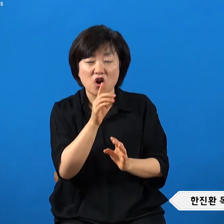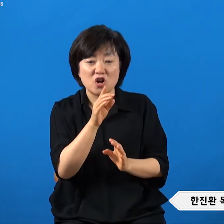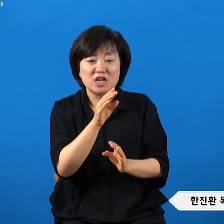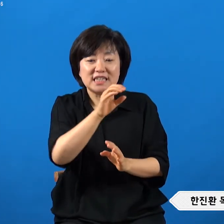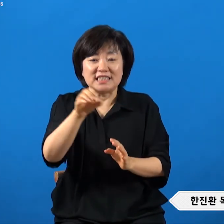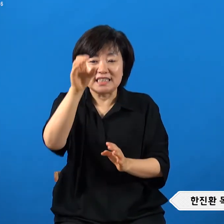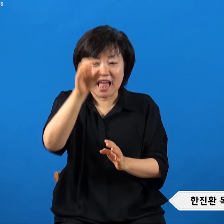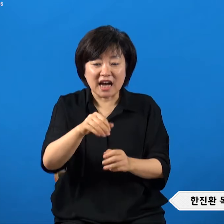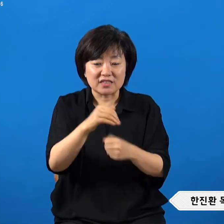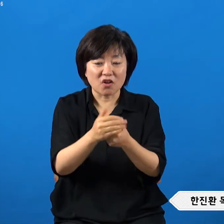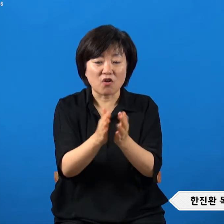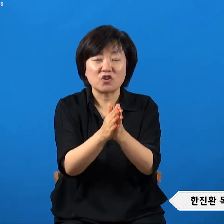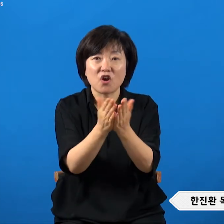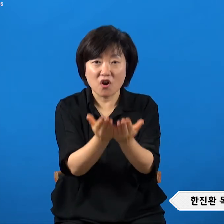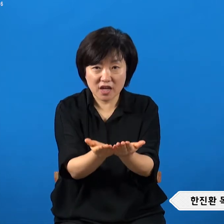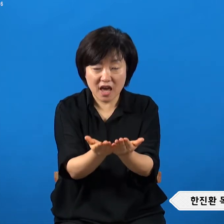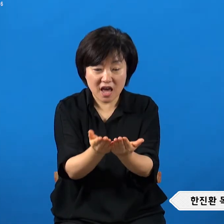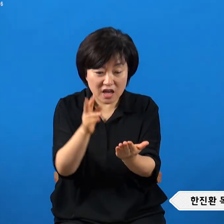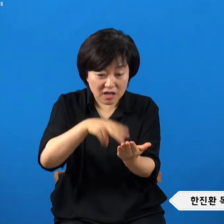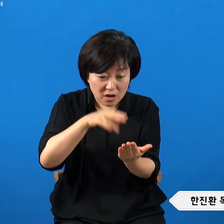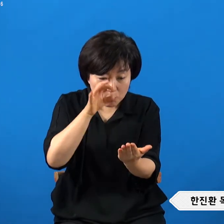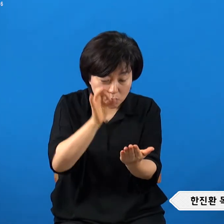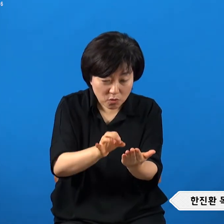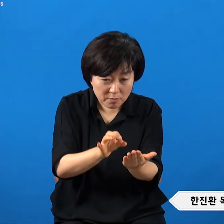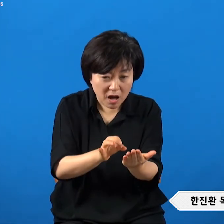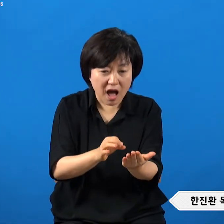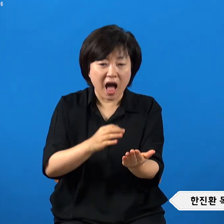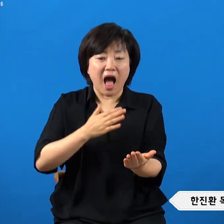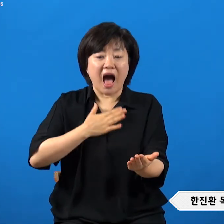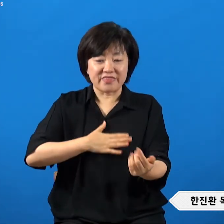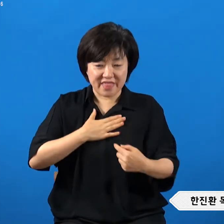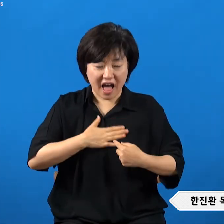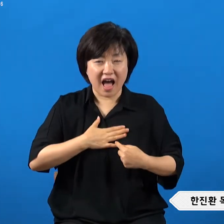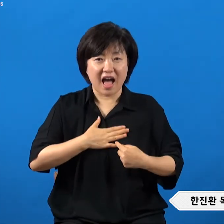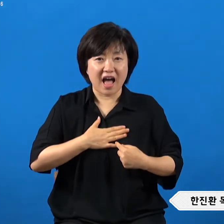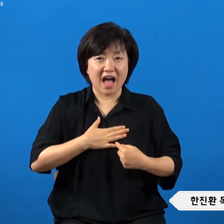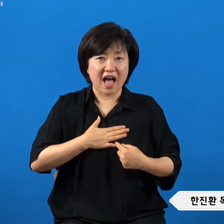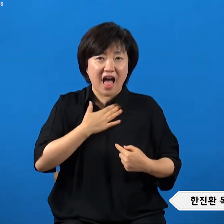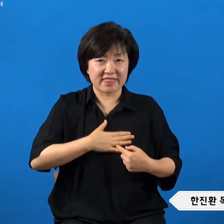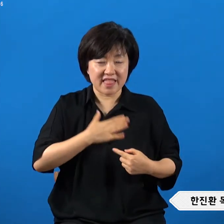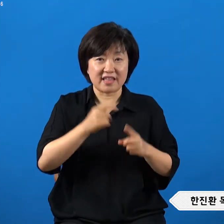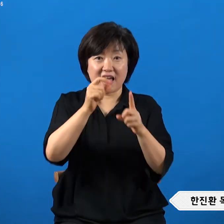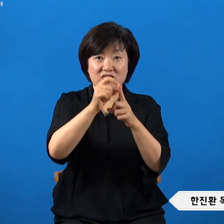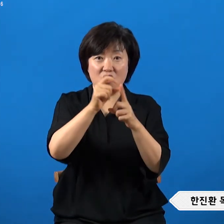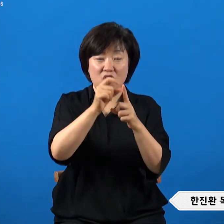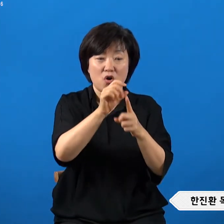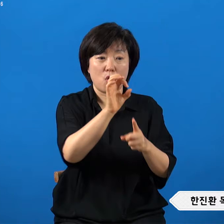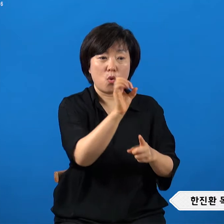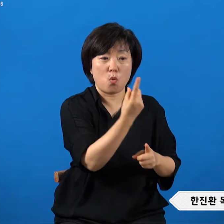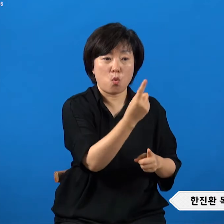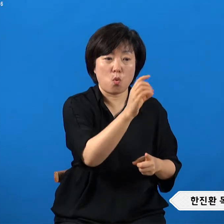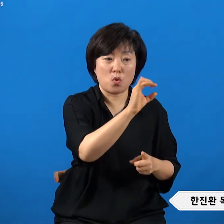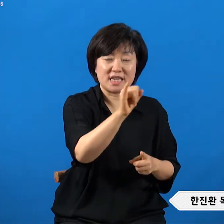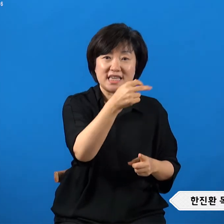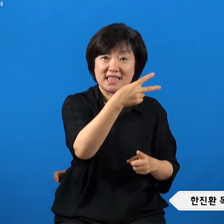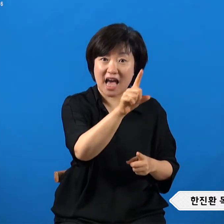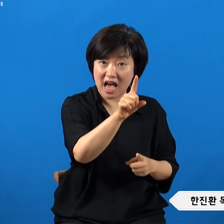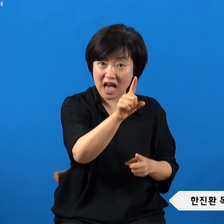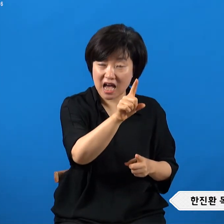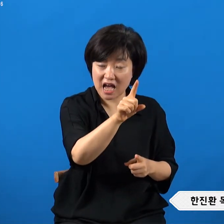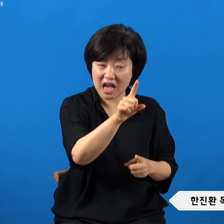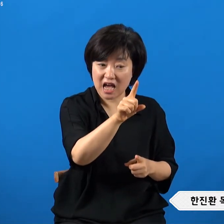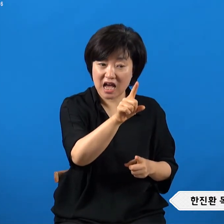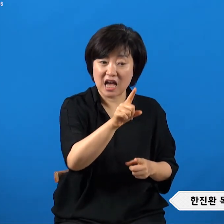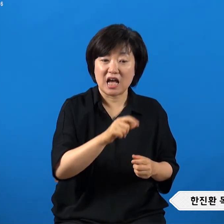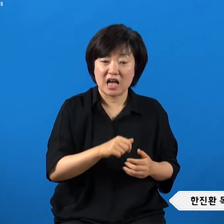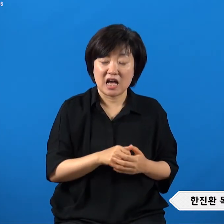신약 성경의 원어인 이 헬라어를 보면 안다는 단어가 두 가지가 있습니다. 오이다라는 말이 있는데